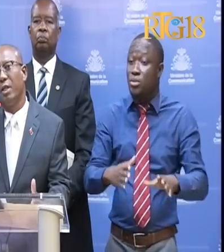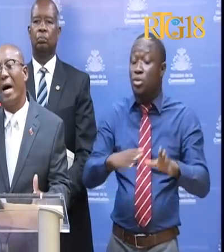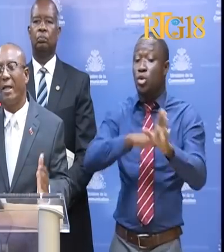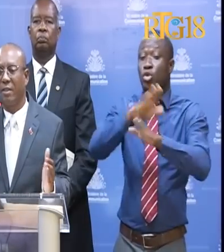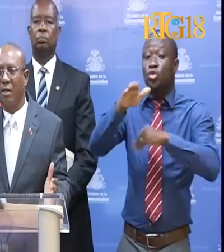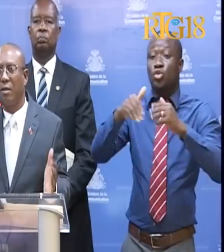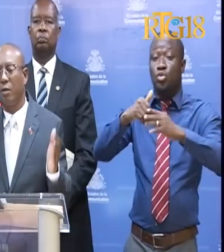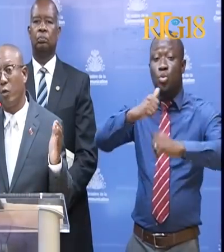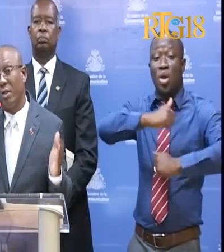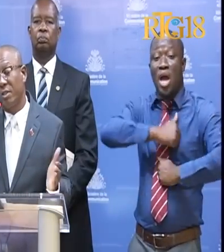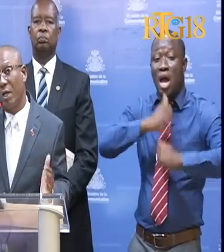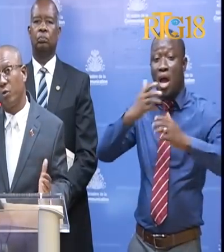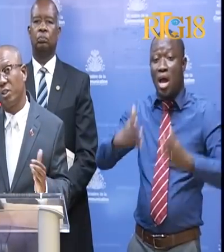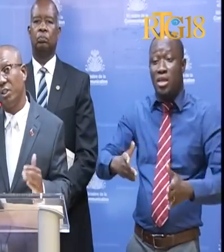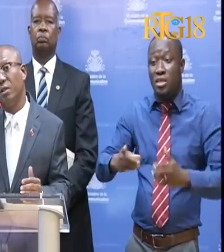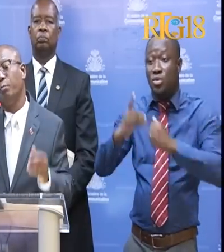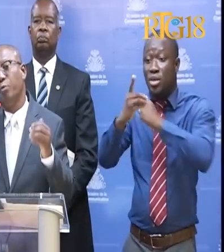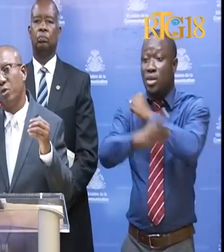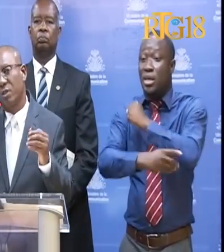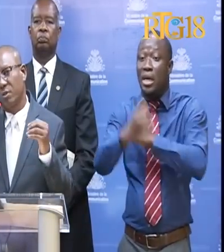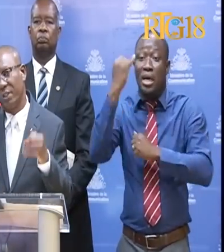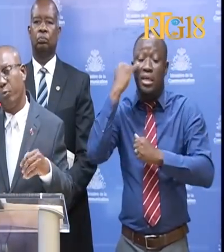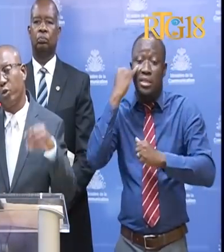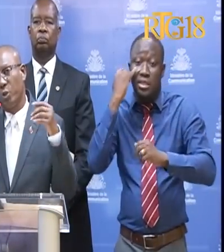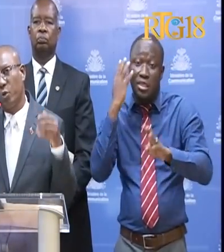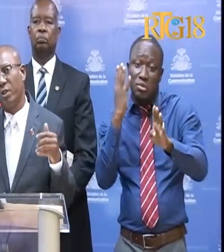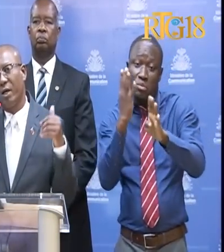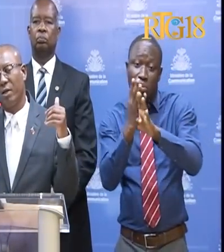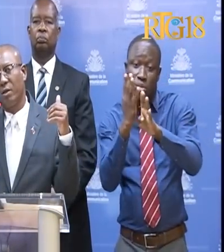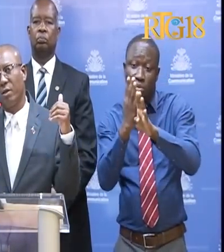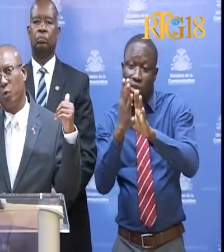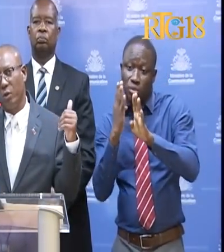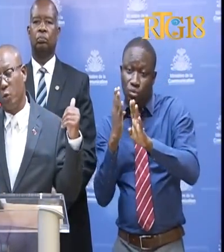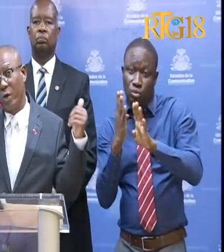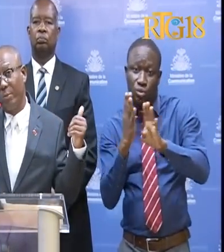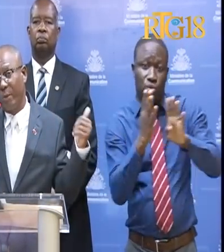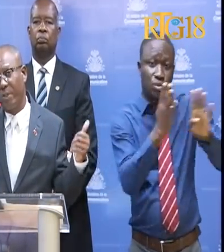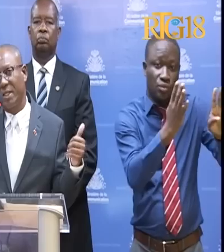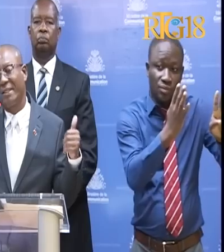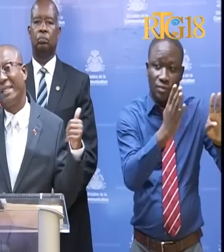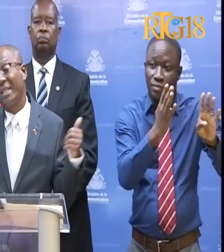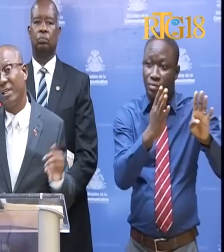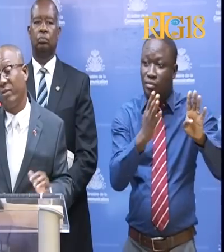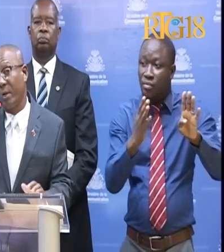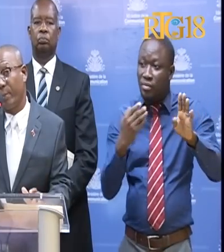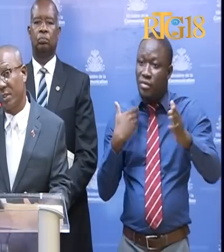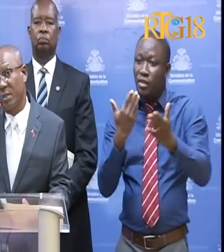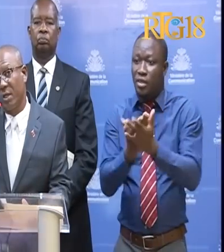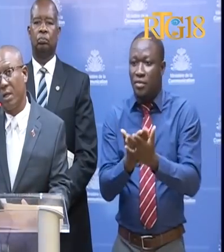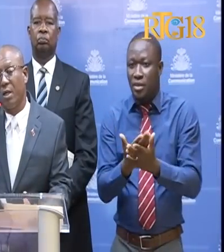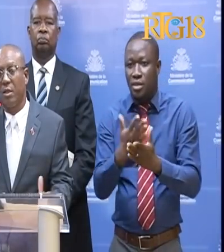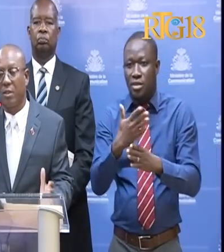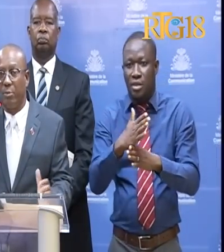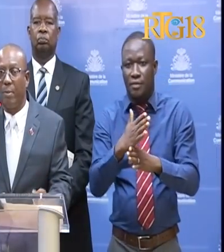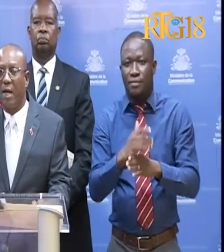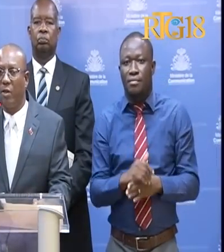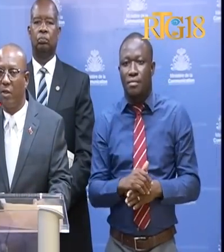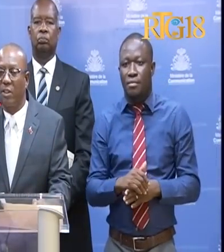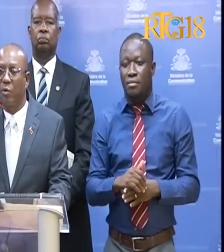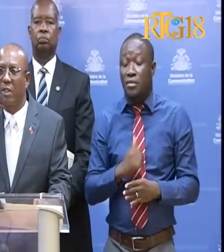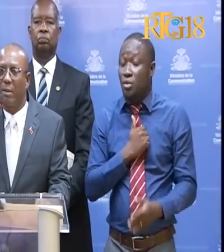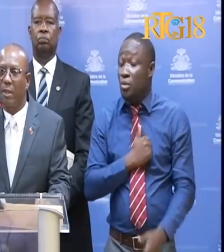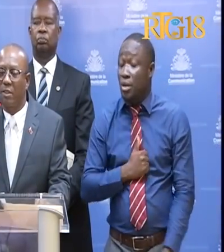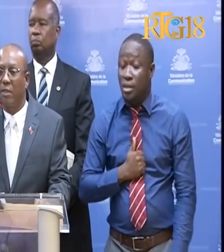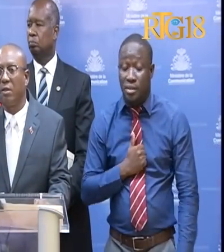tout agent douaneye sa yo si, bus qui pote yo nan douane malpasse la, te get anrive malpasse. C'est bien